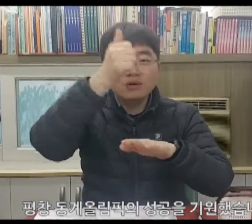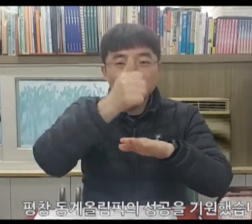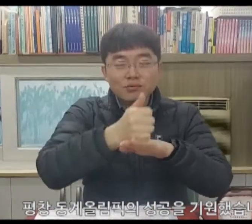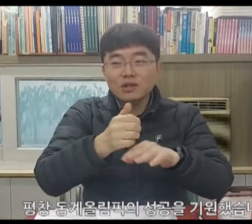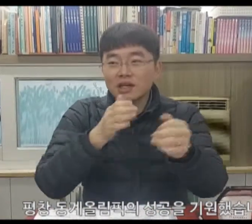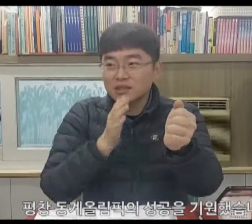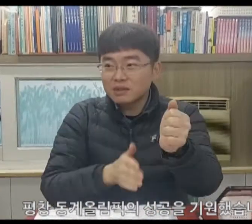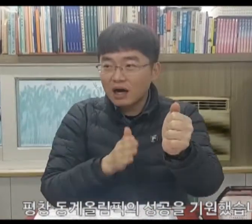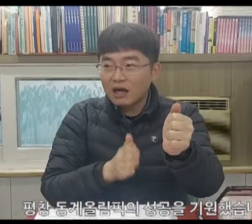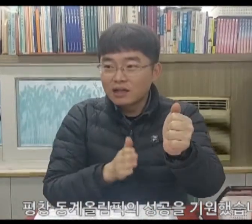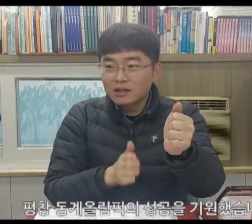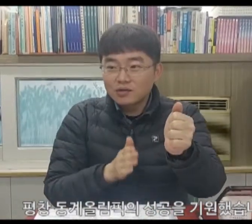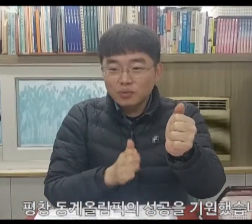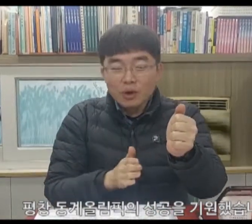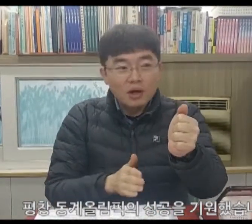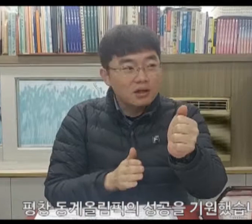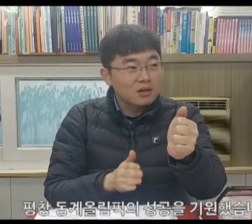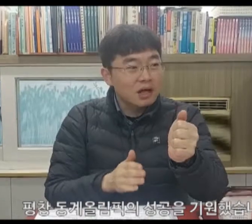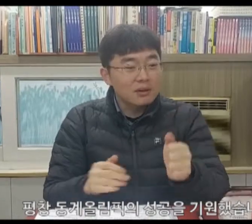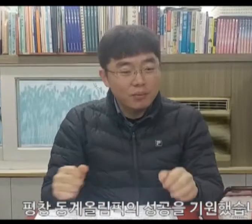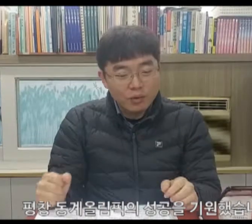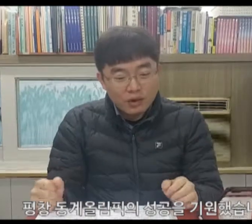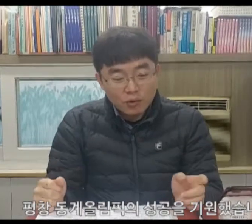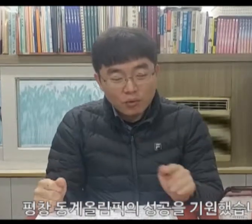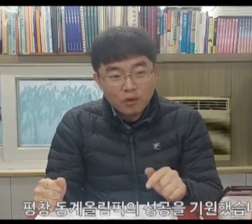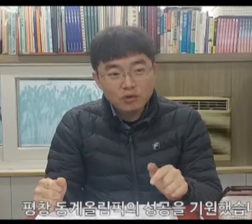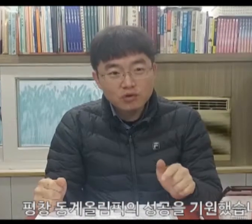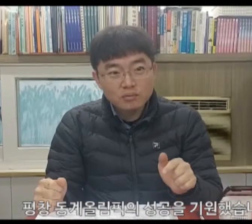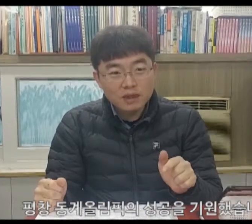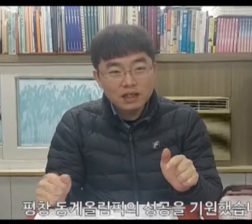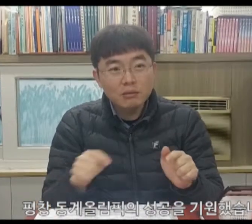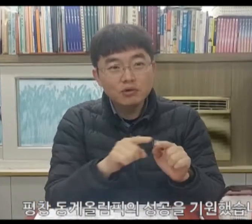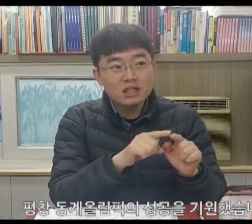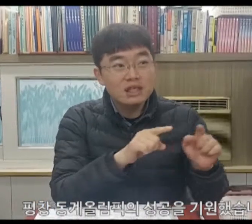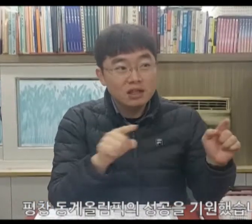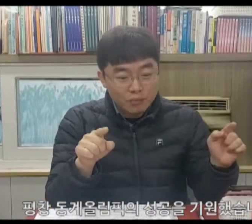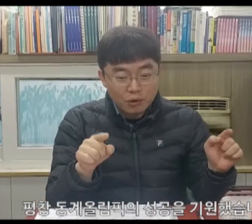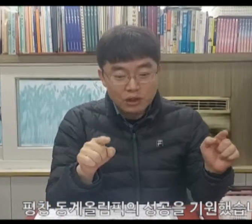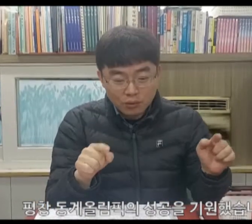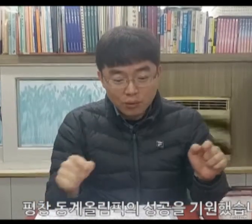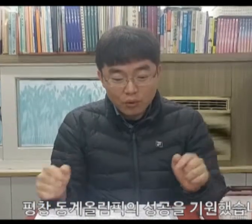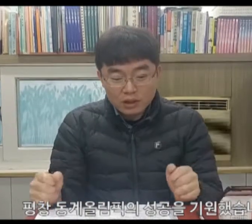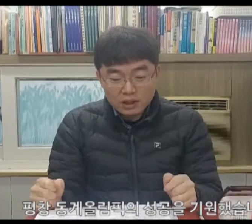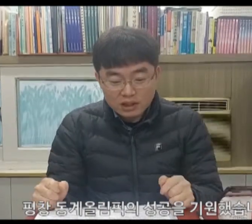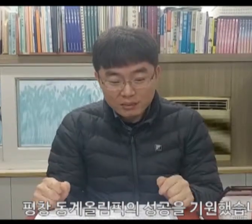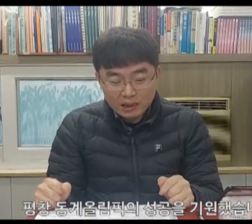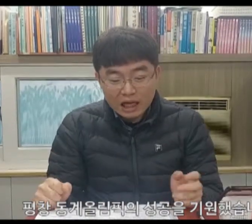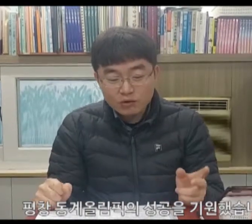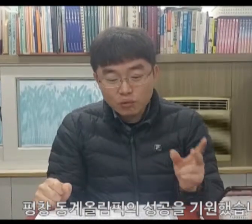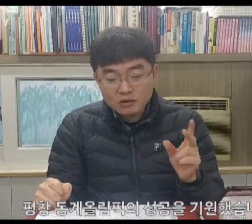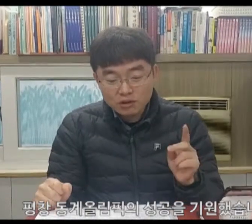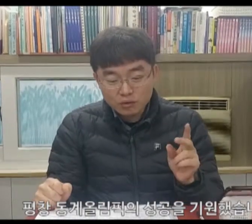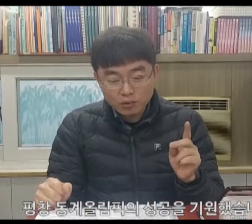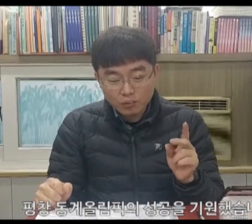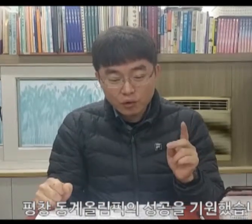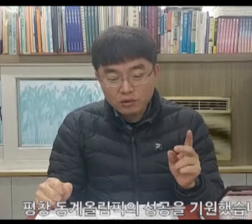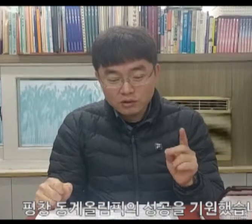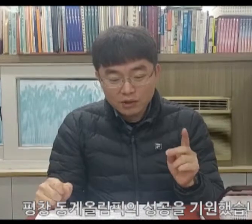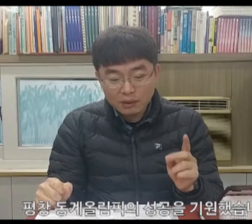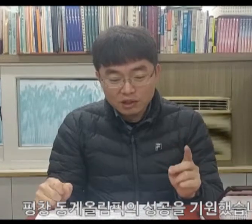성공을 부탁했습니다. 좀 이런 표현도 좀 기본도 1차적인 표현이고, 그 다음에 다른 두 번째 정도 표현을 좀